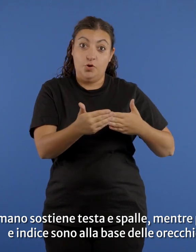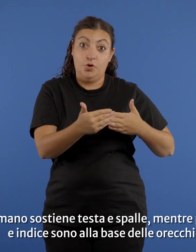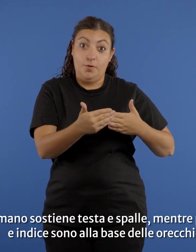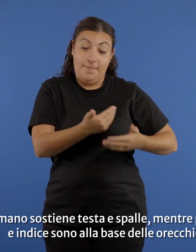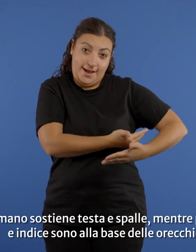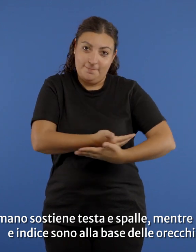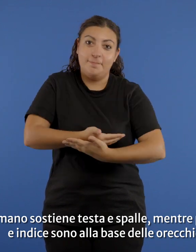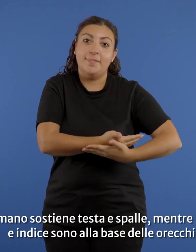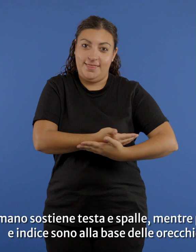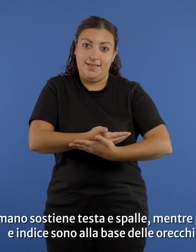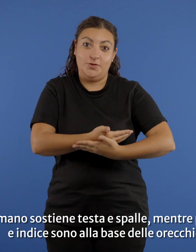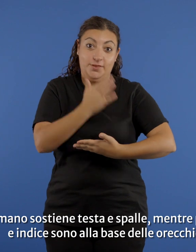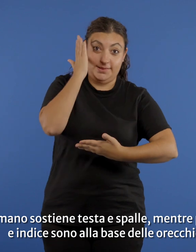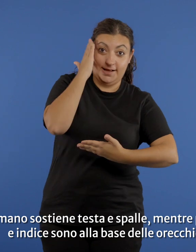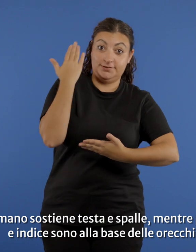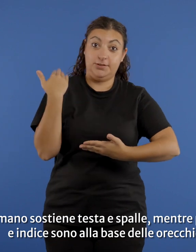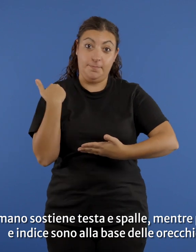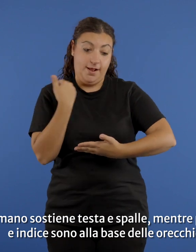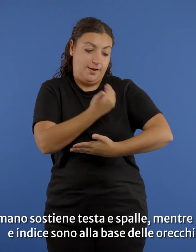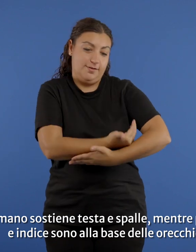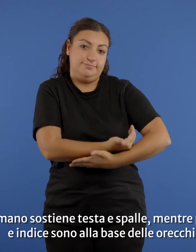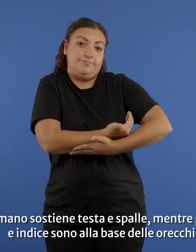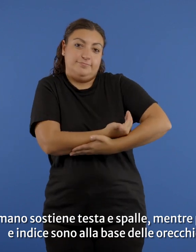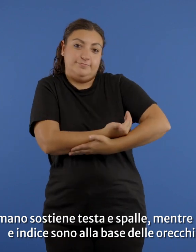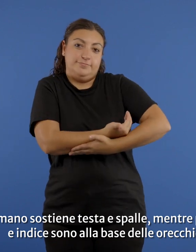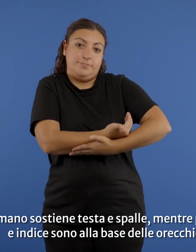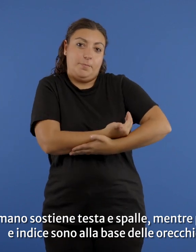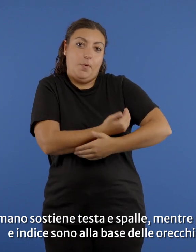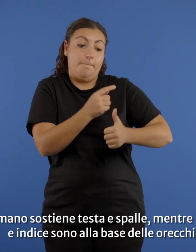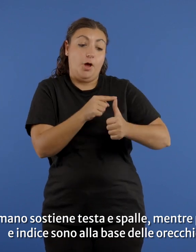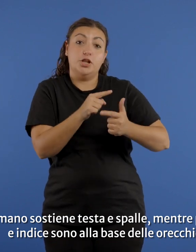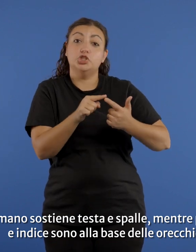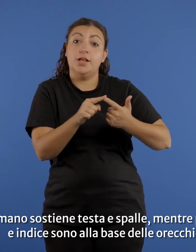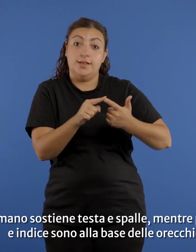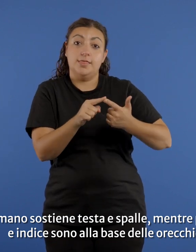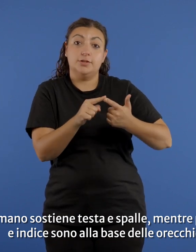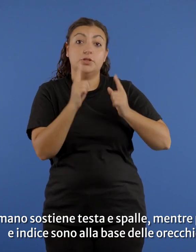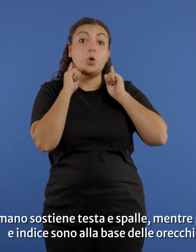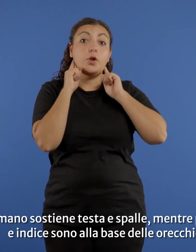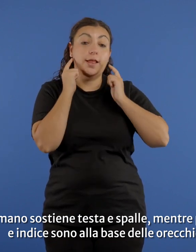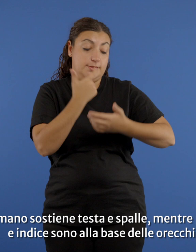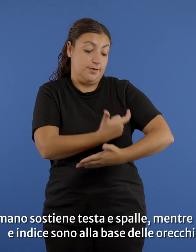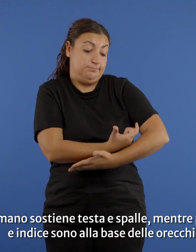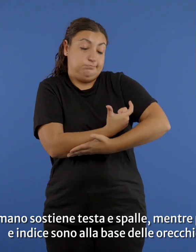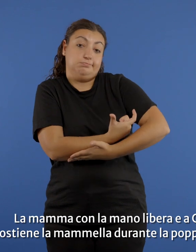spalle mentre pollice e indice Sono alla base delle orecchie la